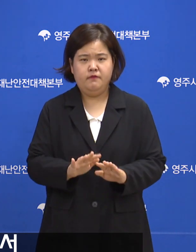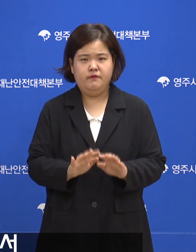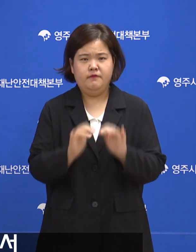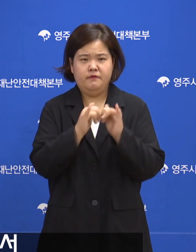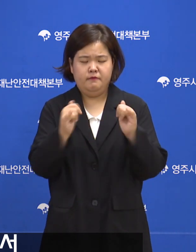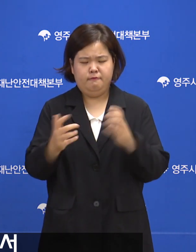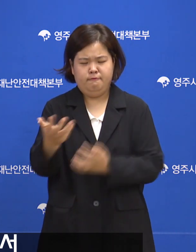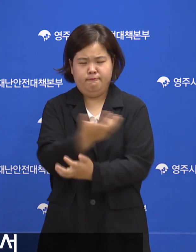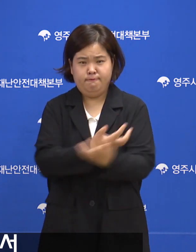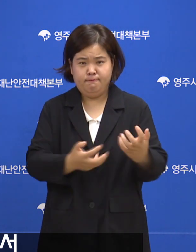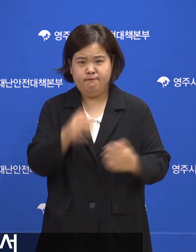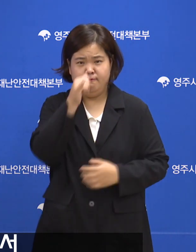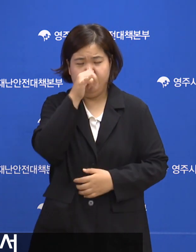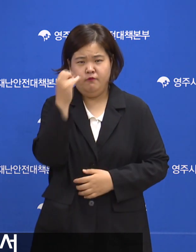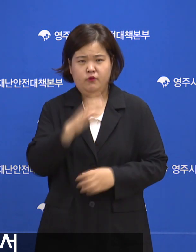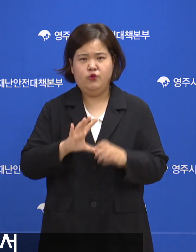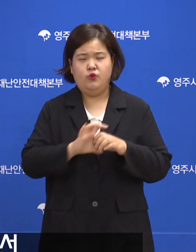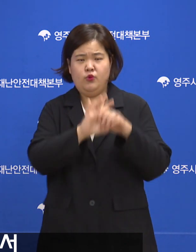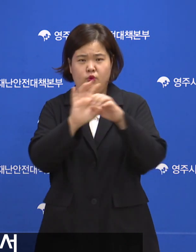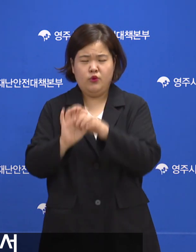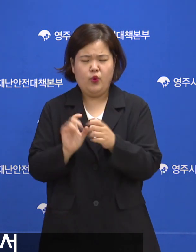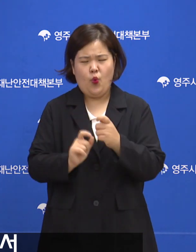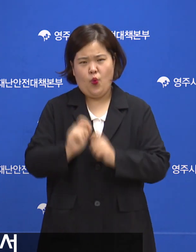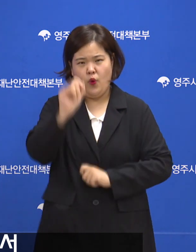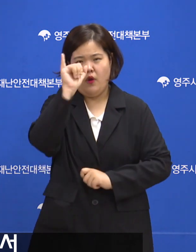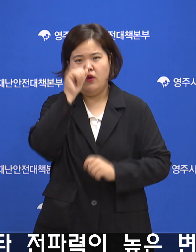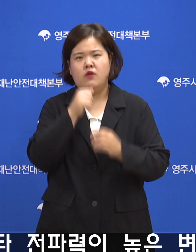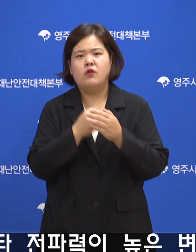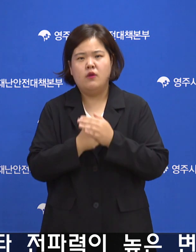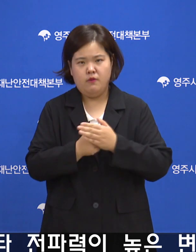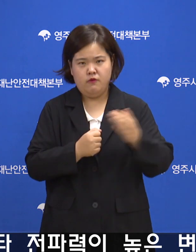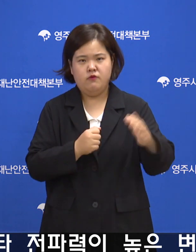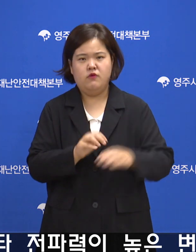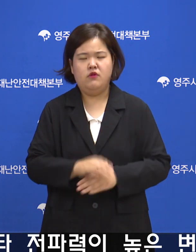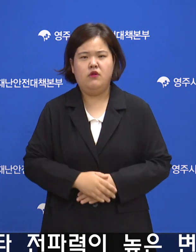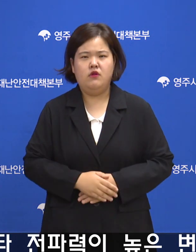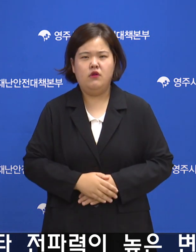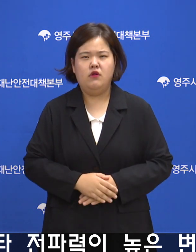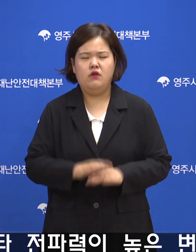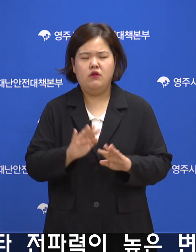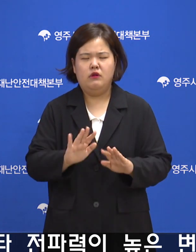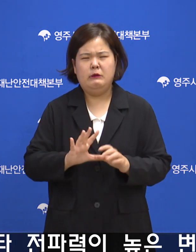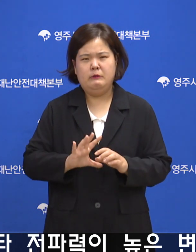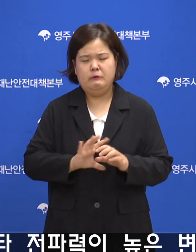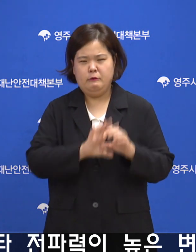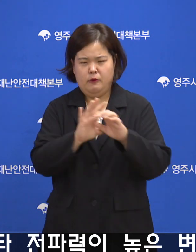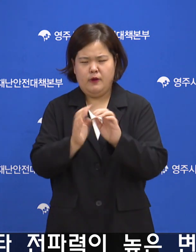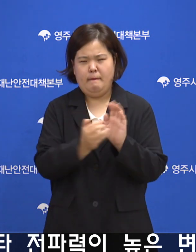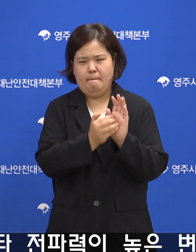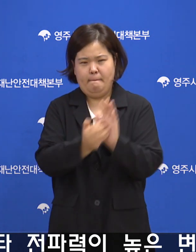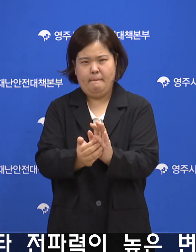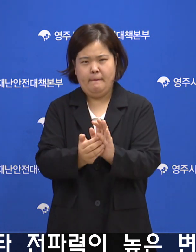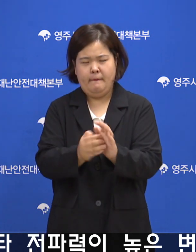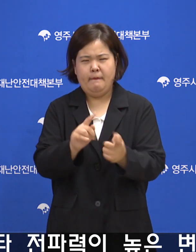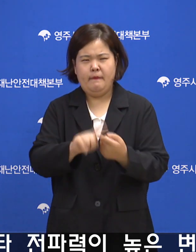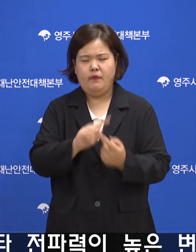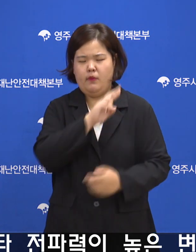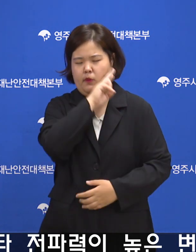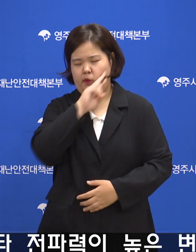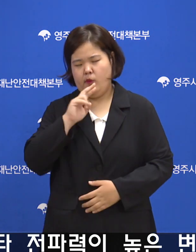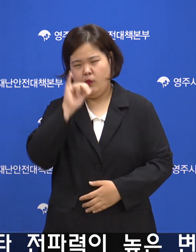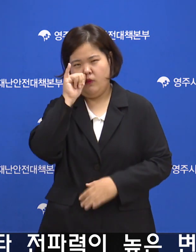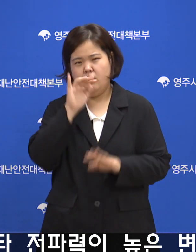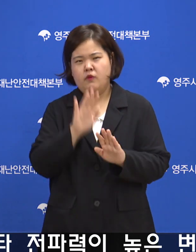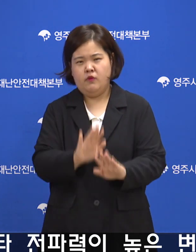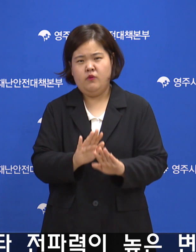이동이 증가하고 또 코로나19 장기화로 방역 긴장감이 느슨해진 틈을 타서